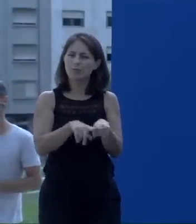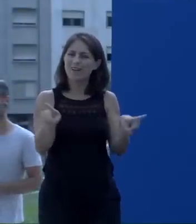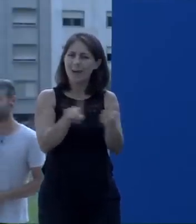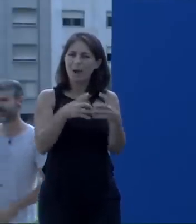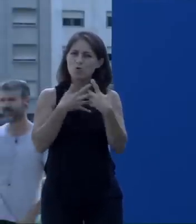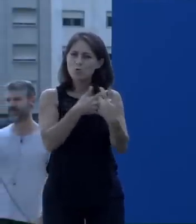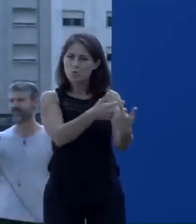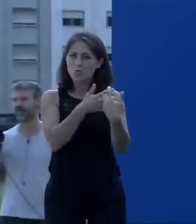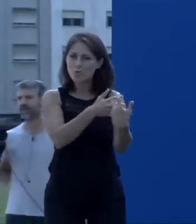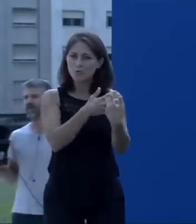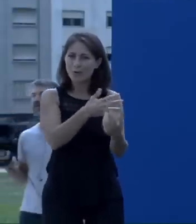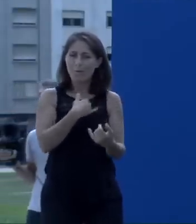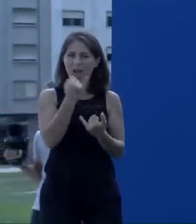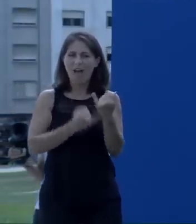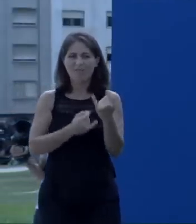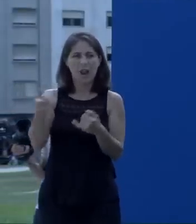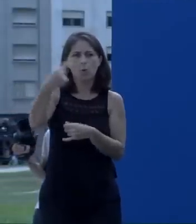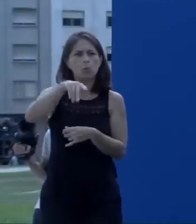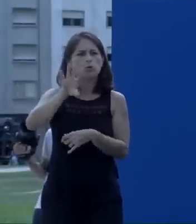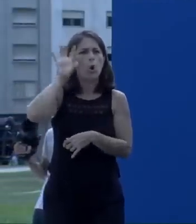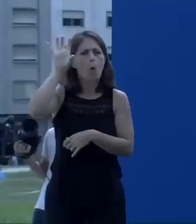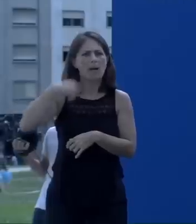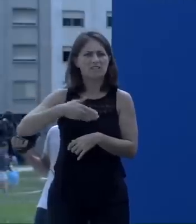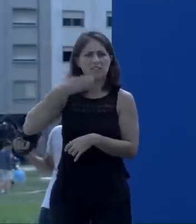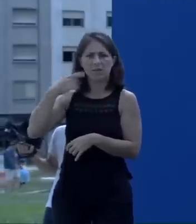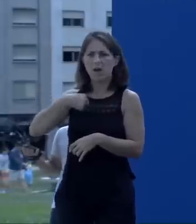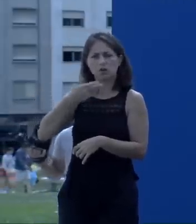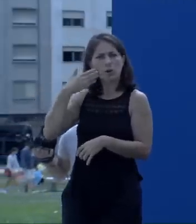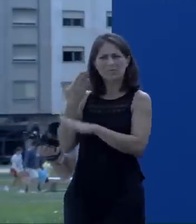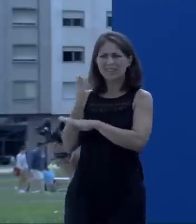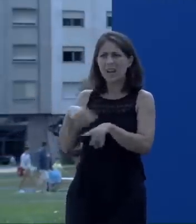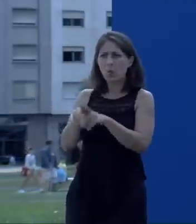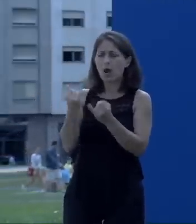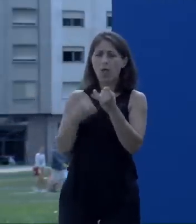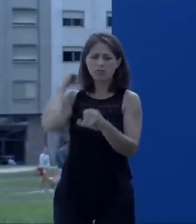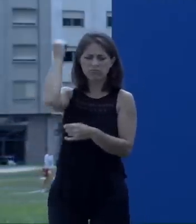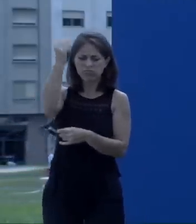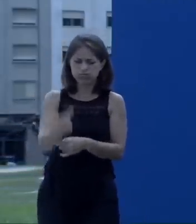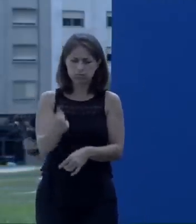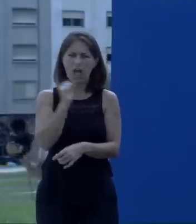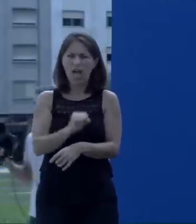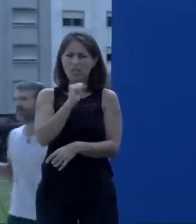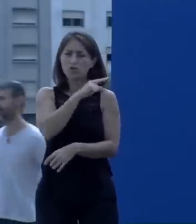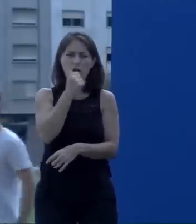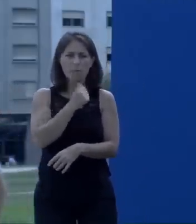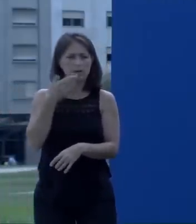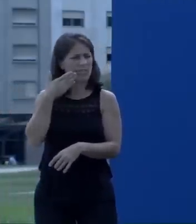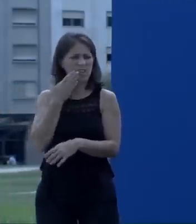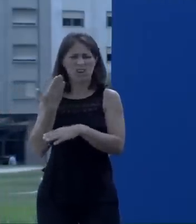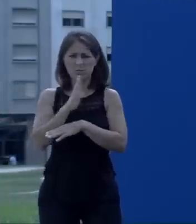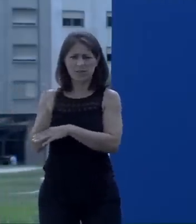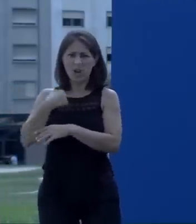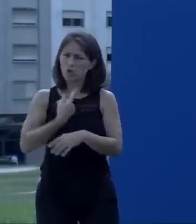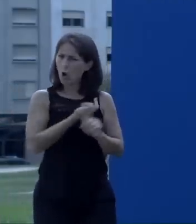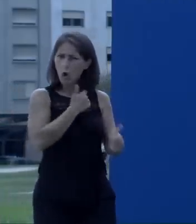O irmán de loita pola dignidade do vosso país, que espero representar ca mesma dignidade que el durante todos estes anos leva facendo e seguirá facendo,